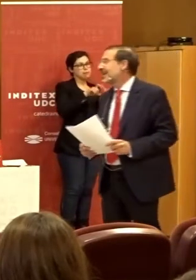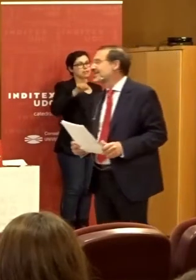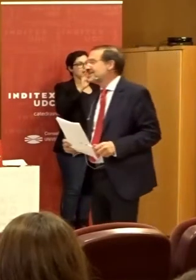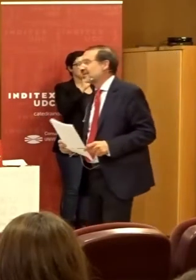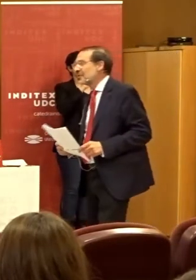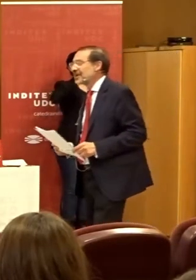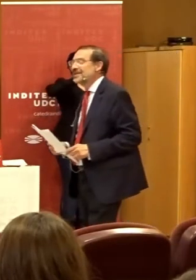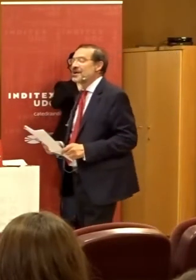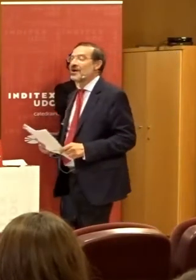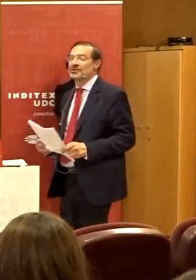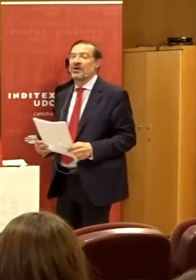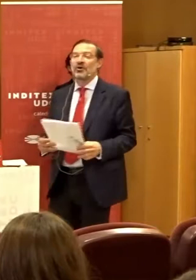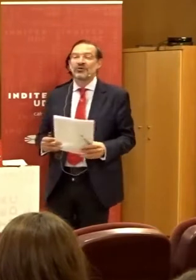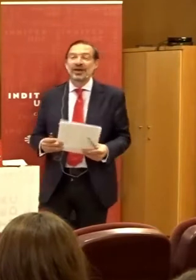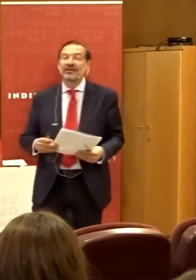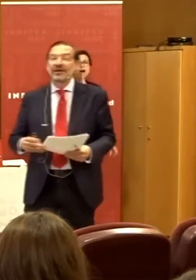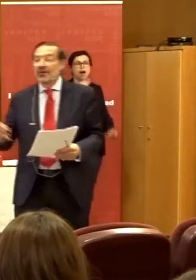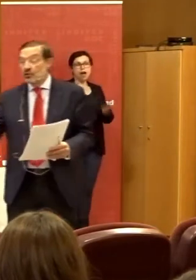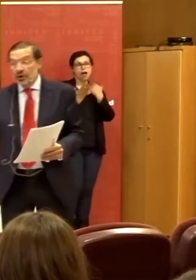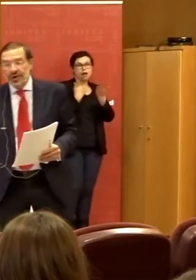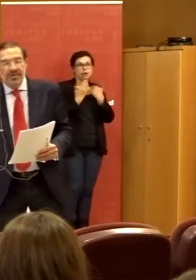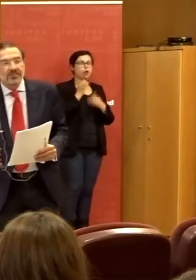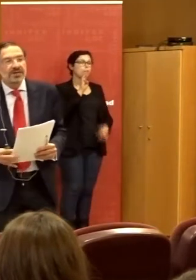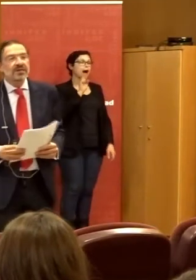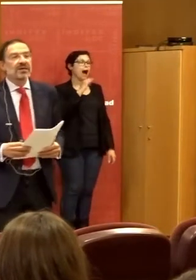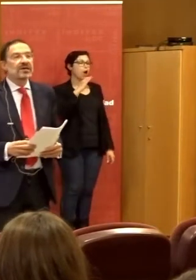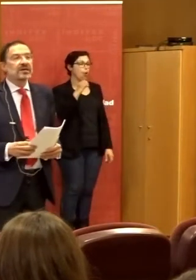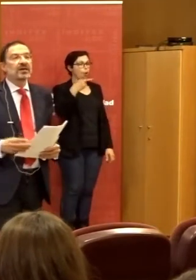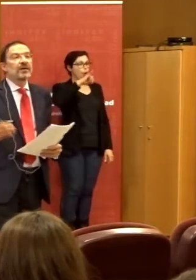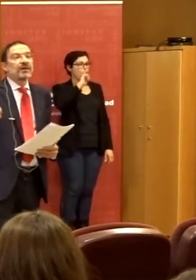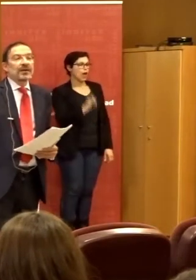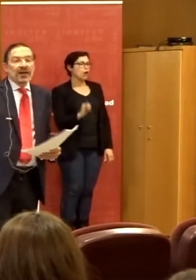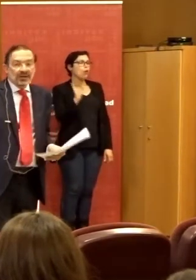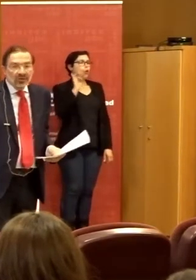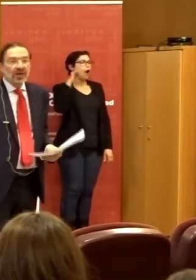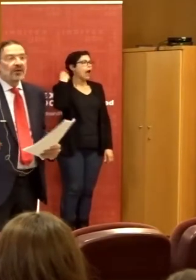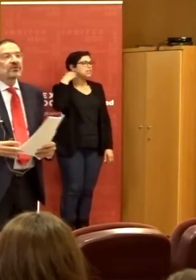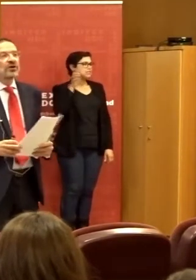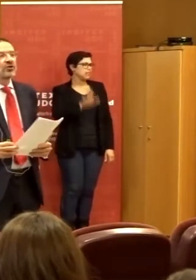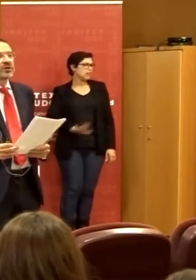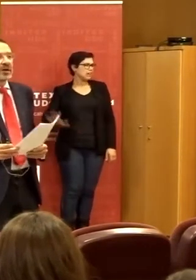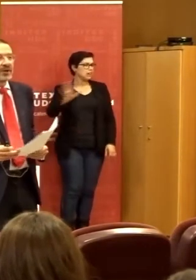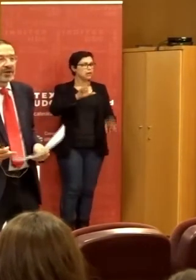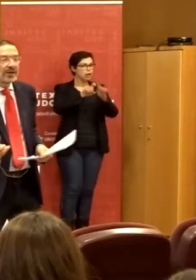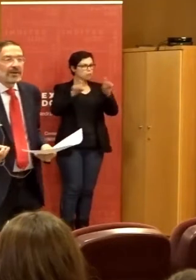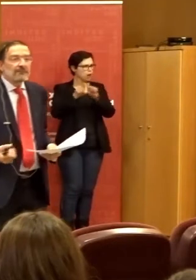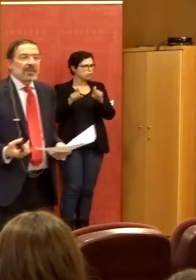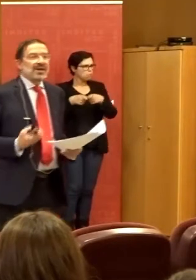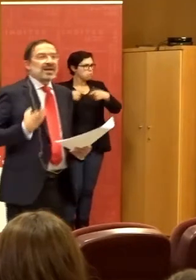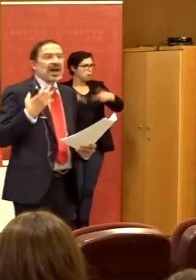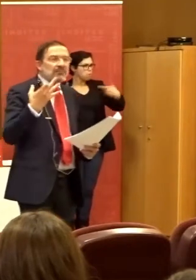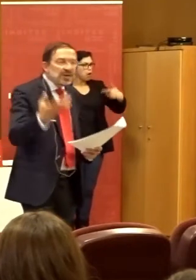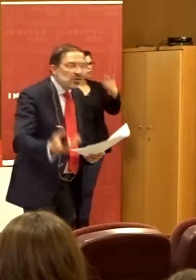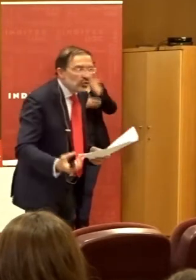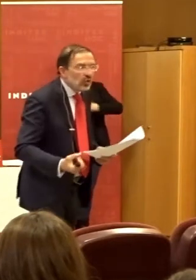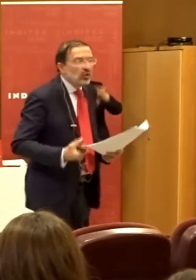con el que antes hablábamos, Paco González, o en otras empresas de Elche que, que integran a personas con discapacidad y